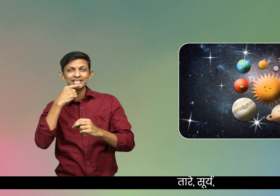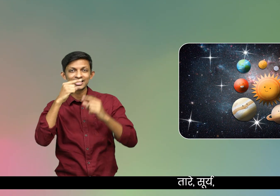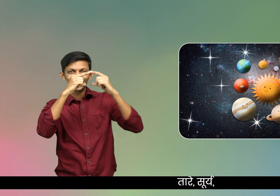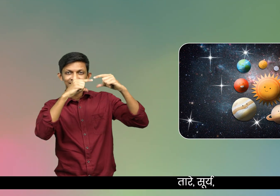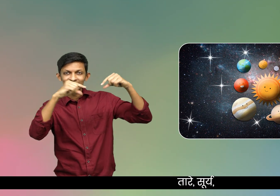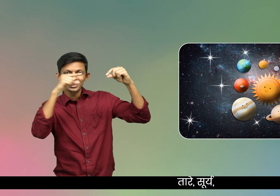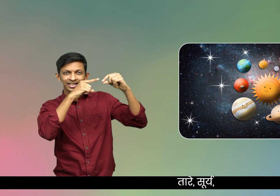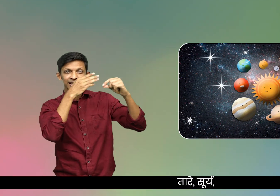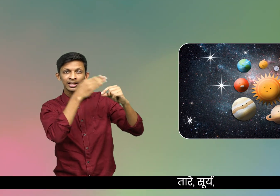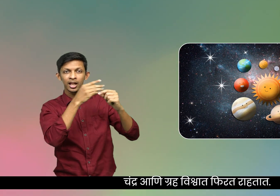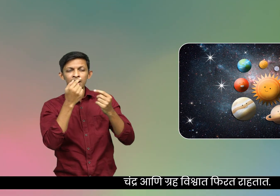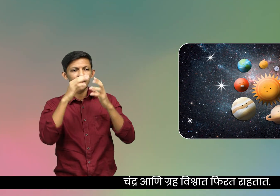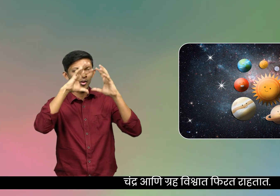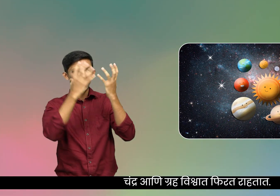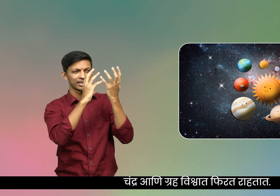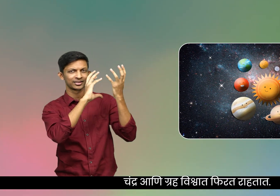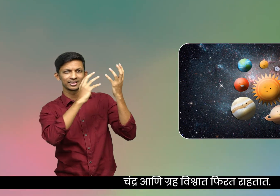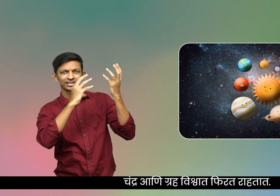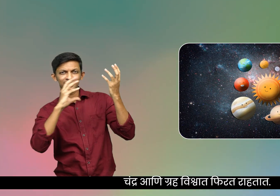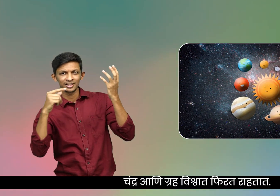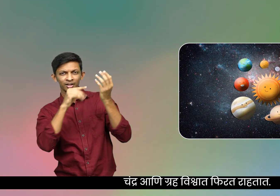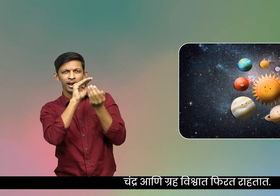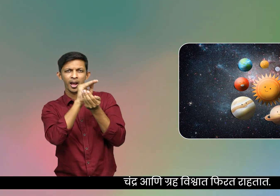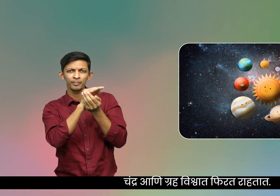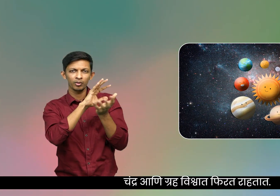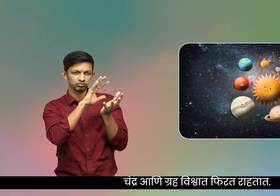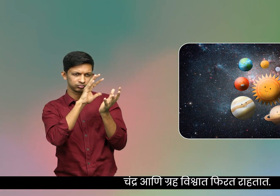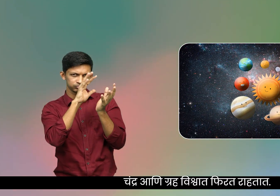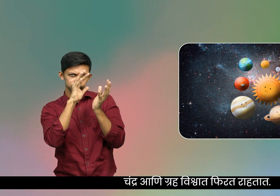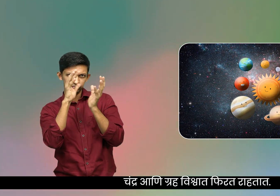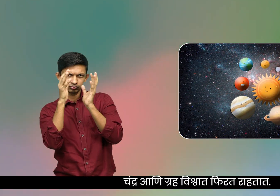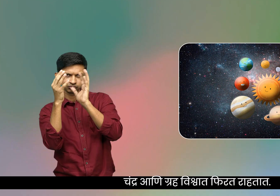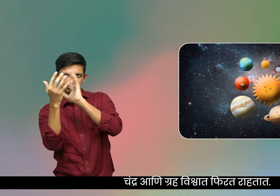सूर्य, चंद्र आणि ग्रह विश्वात फिरत राहतात.